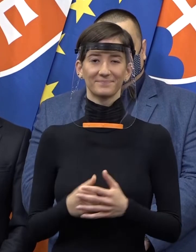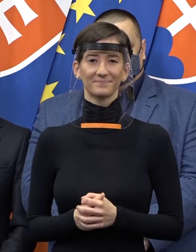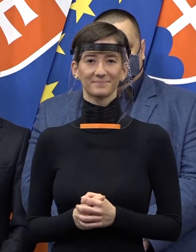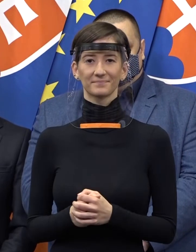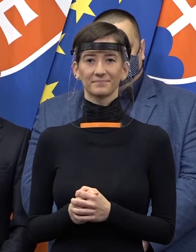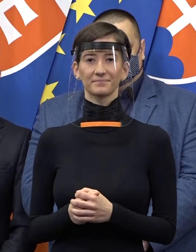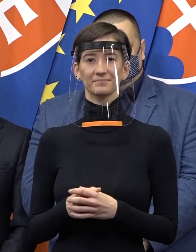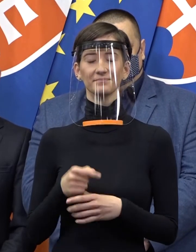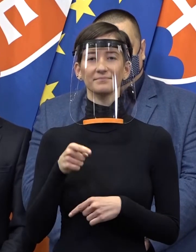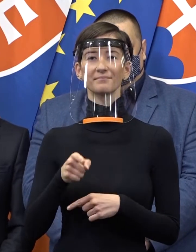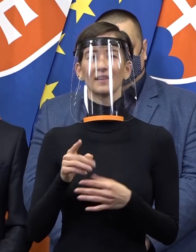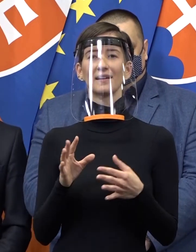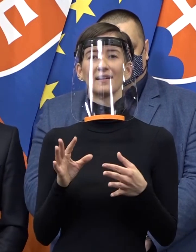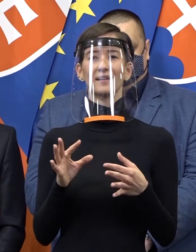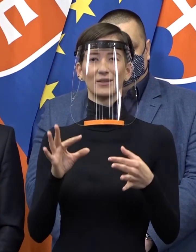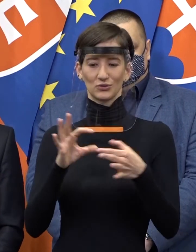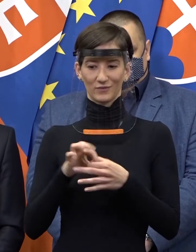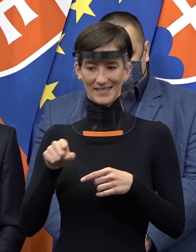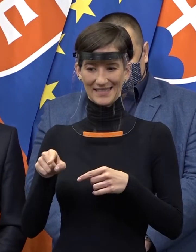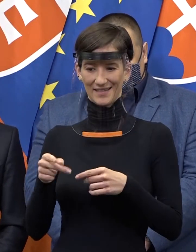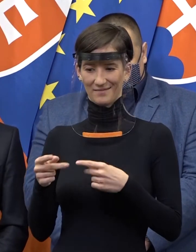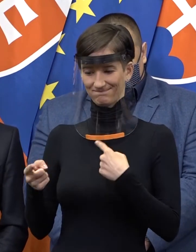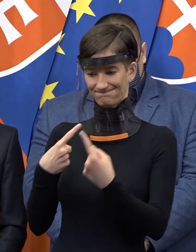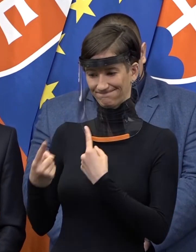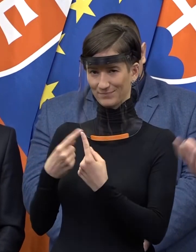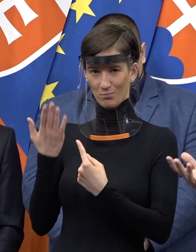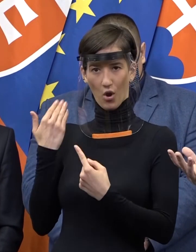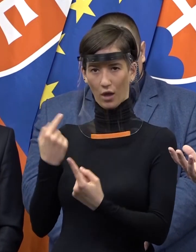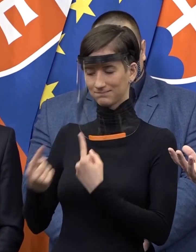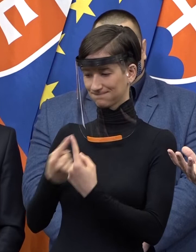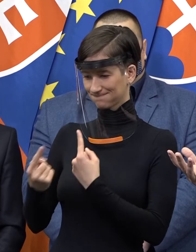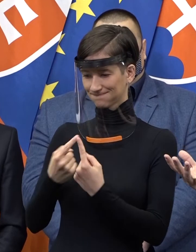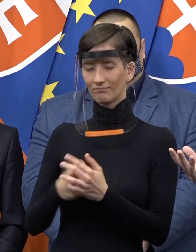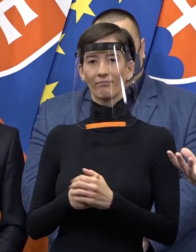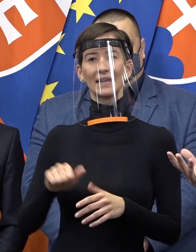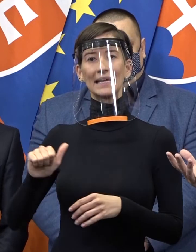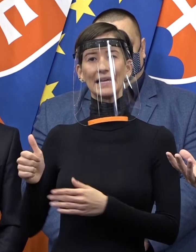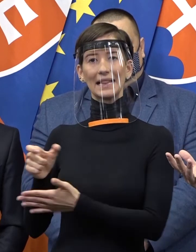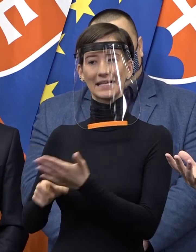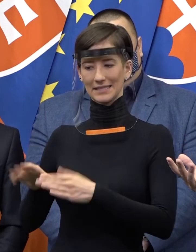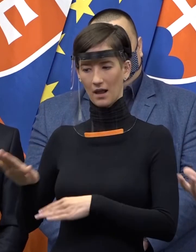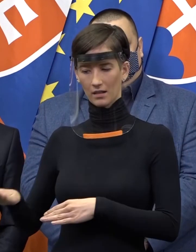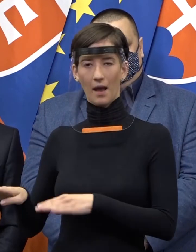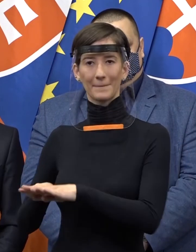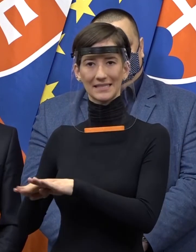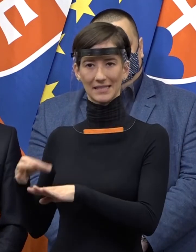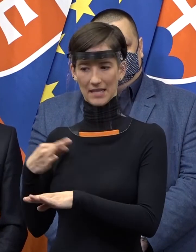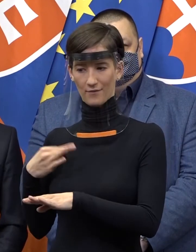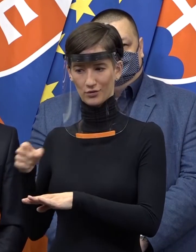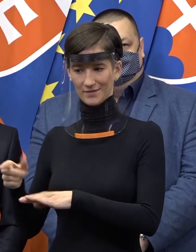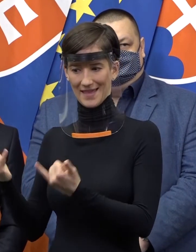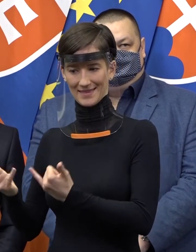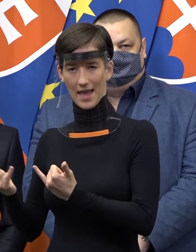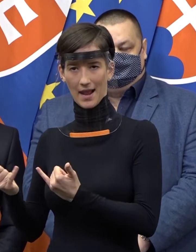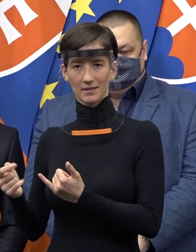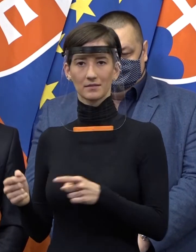tak pri konci toho rokovania som si uvedomil, že z jednej strany aktuálny minister zdravotníctva a z druhej